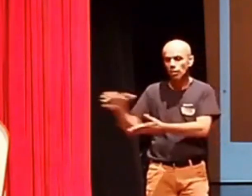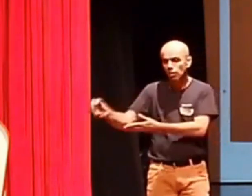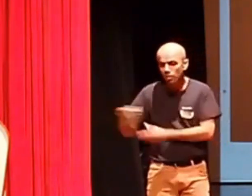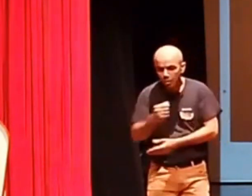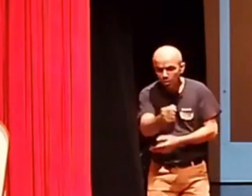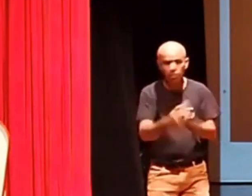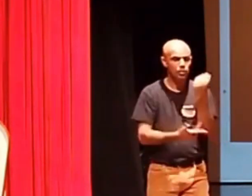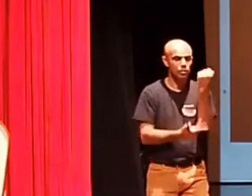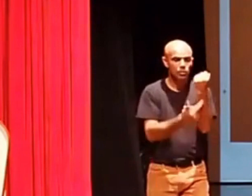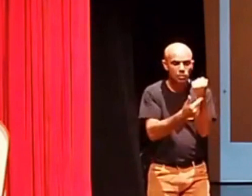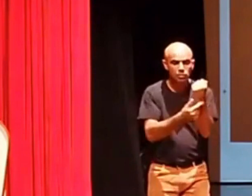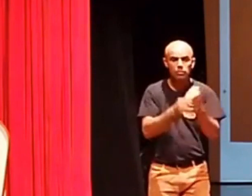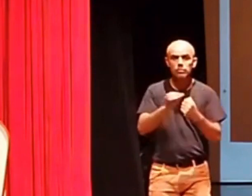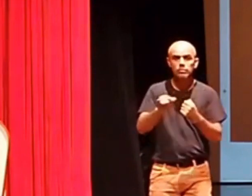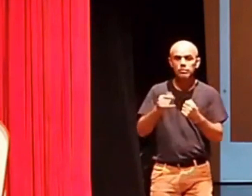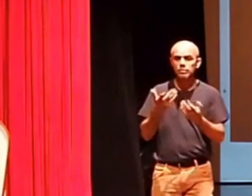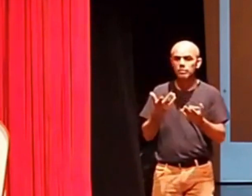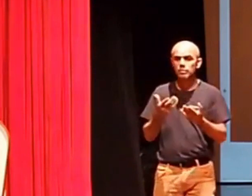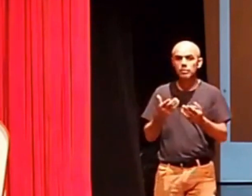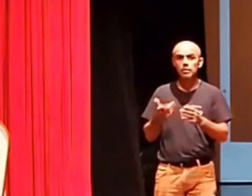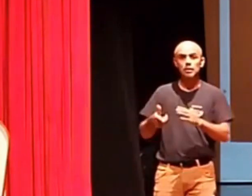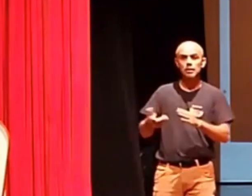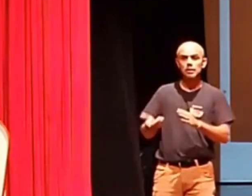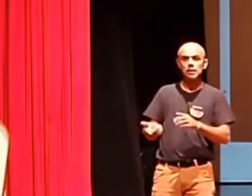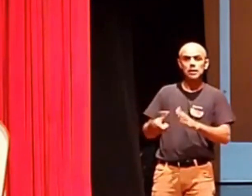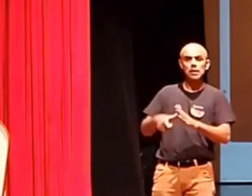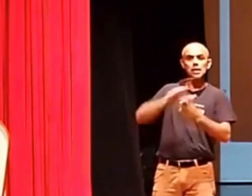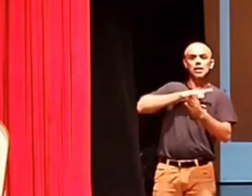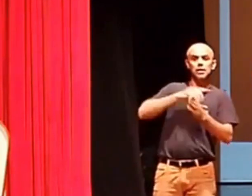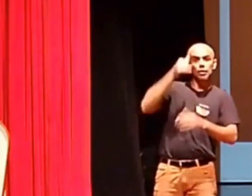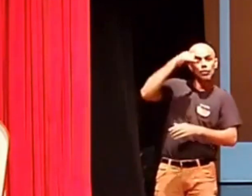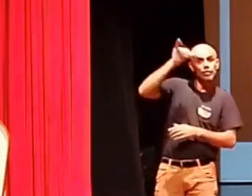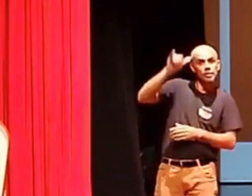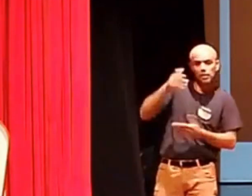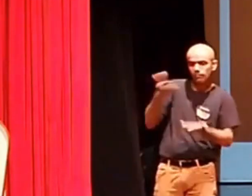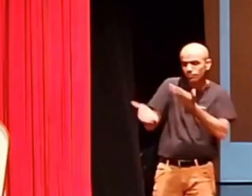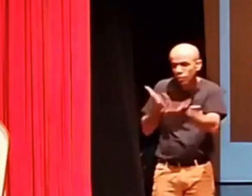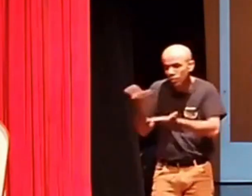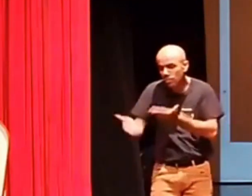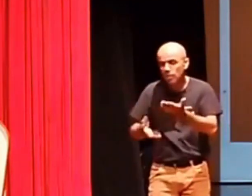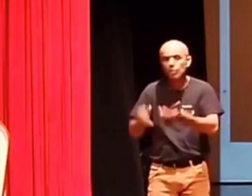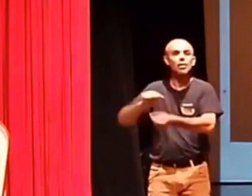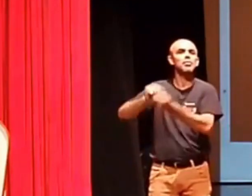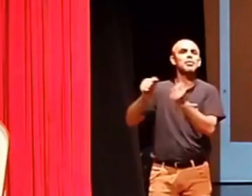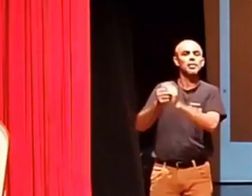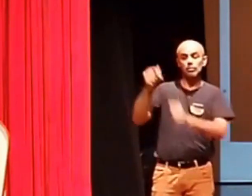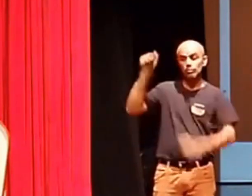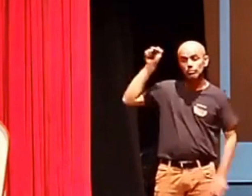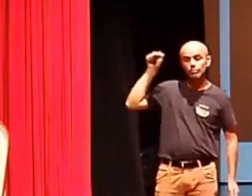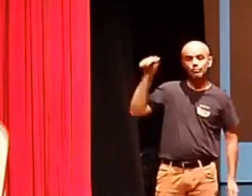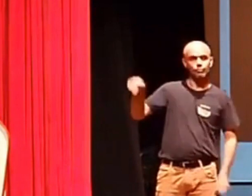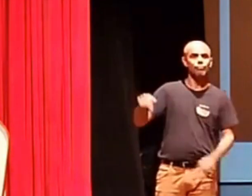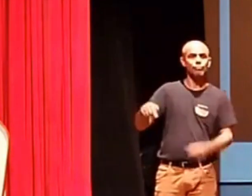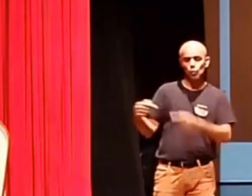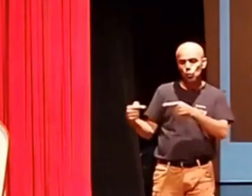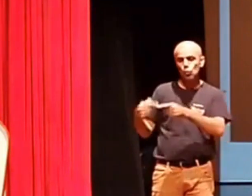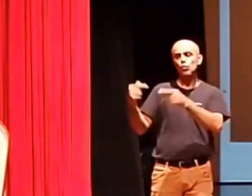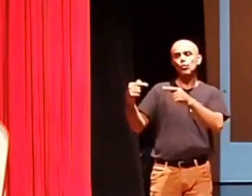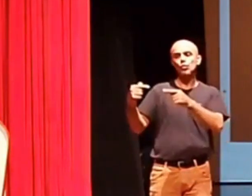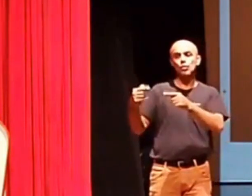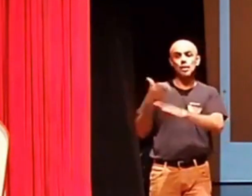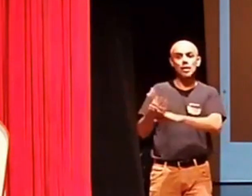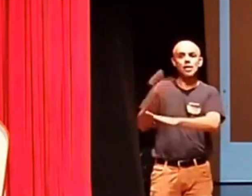cirúrgico, se não houver uma intervenção de um tratamento adequado que anteceda a